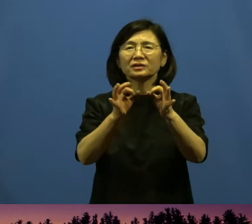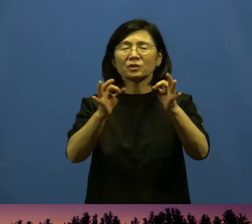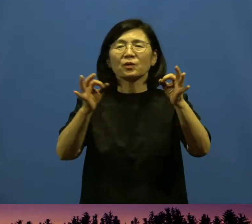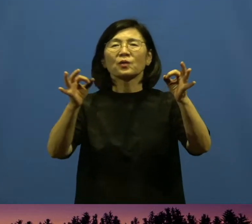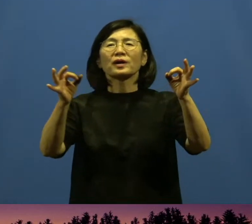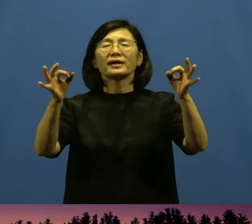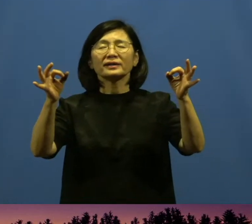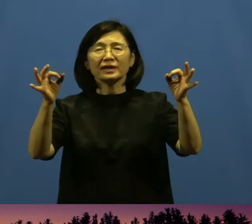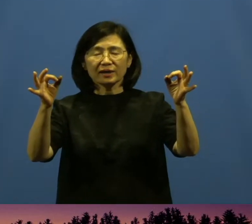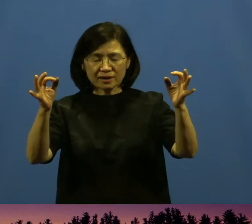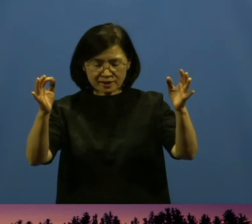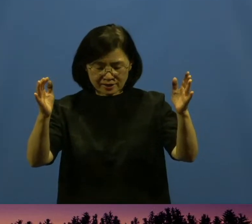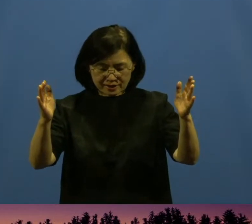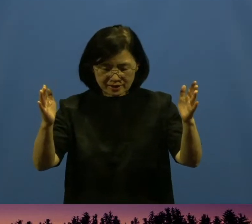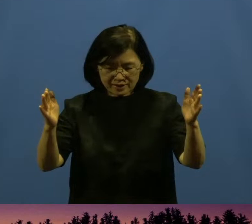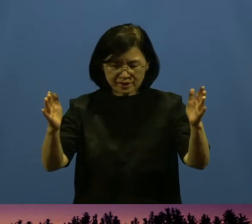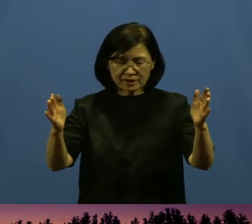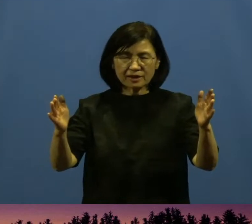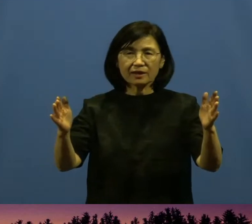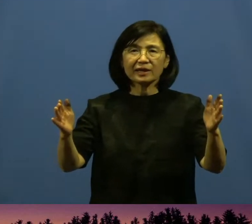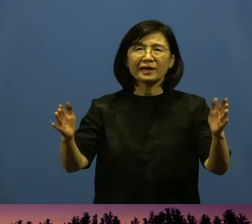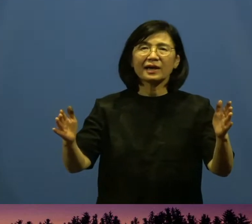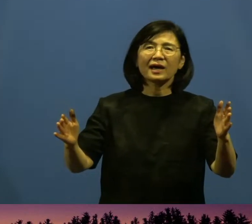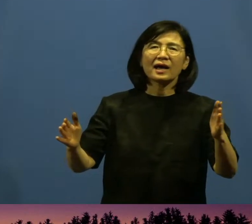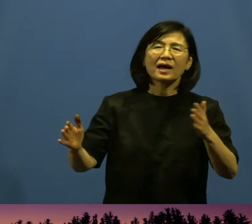살아가는 동안에